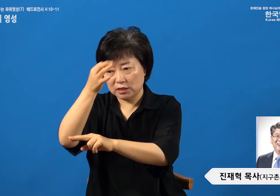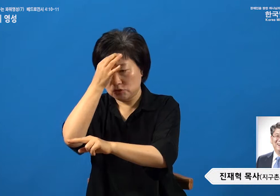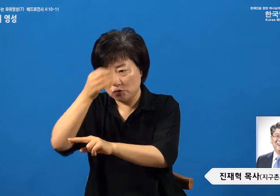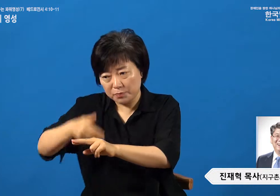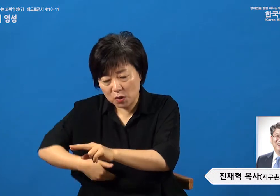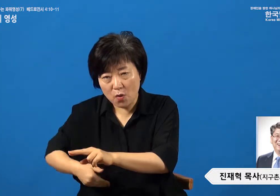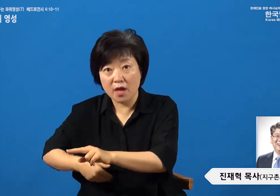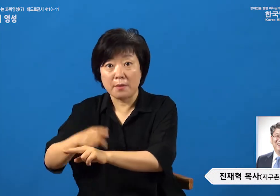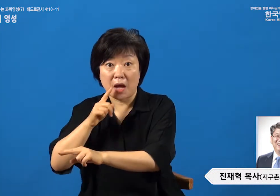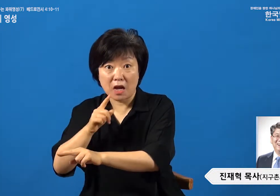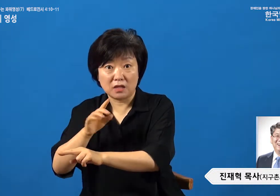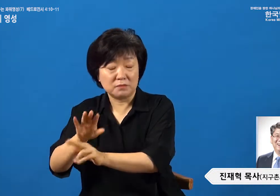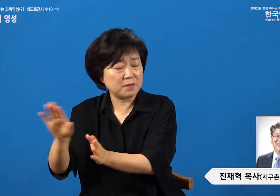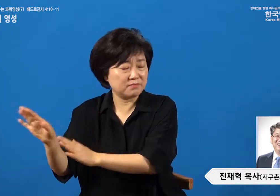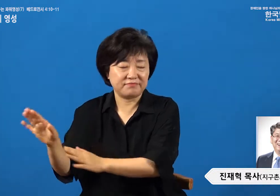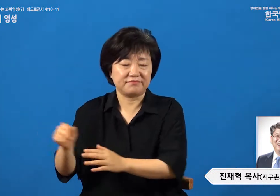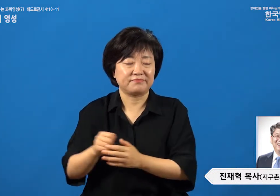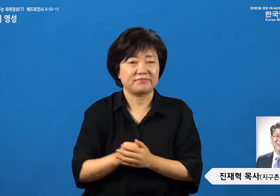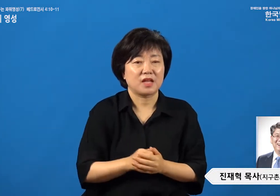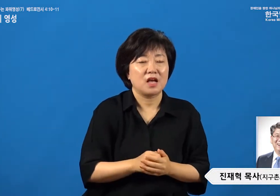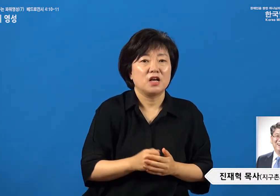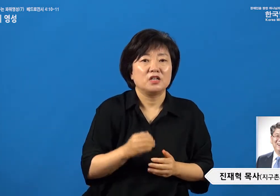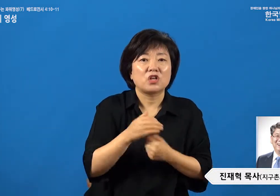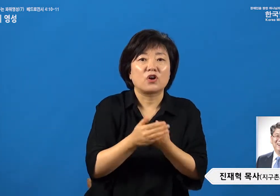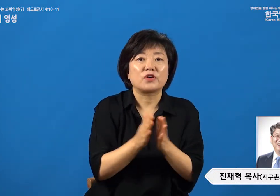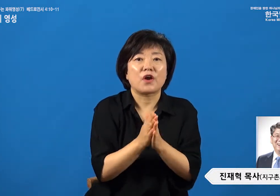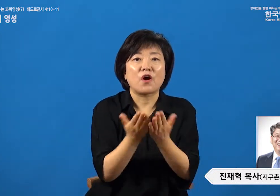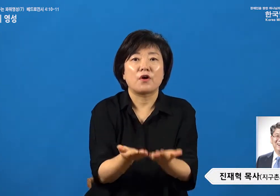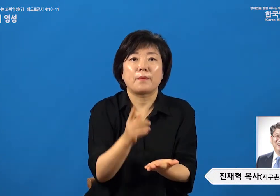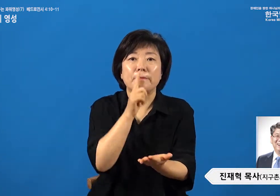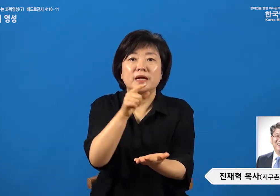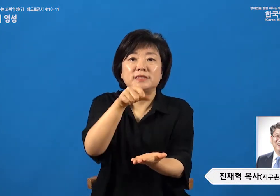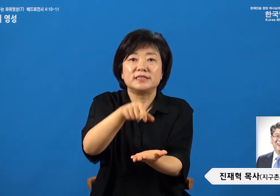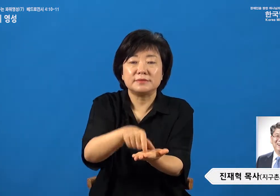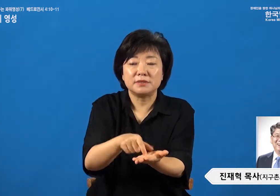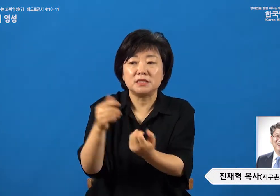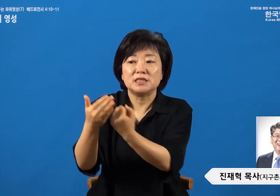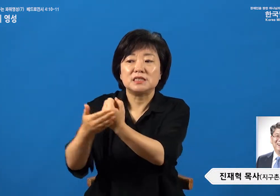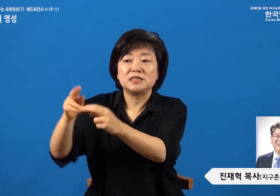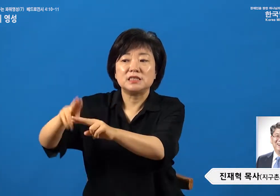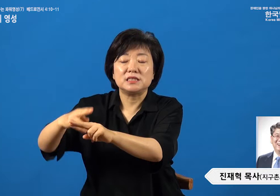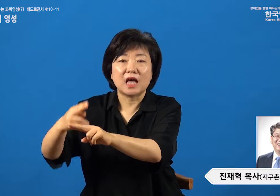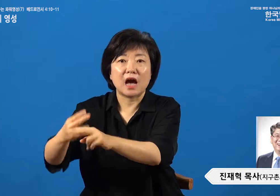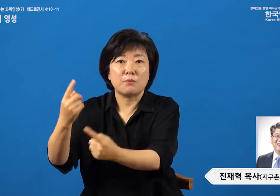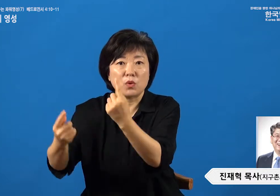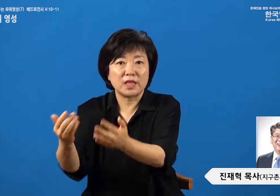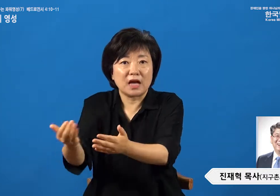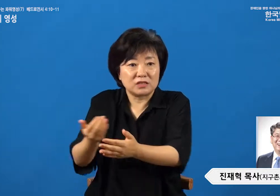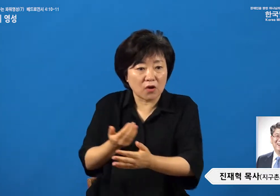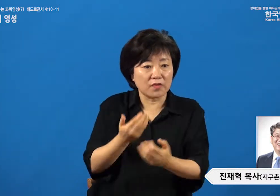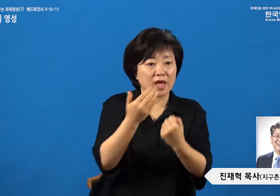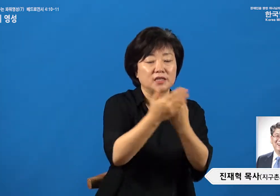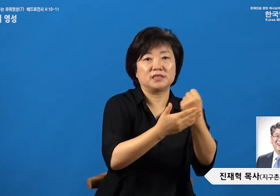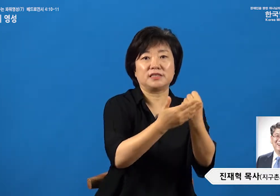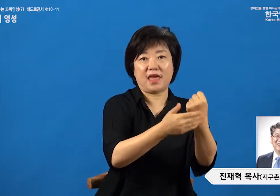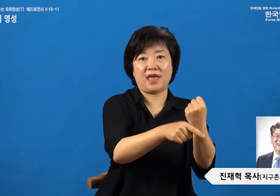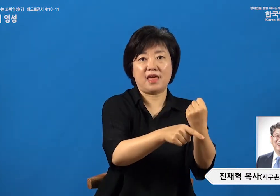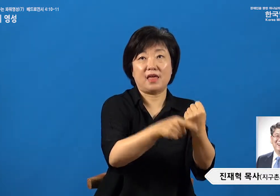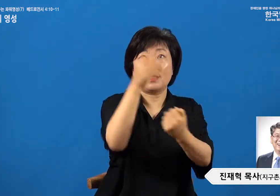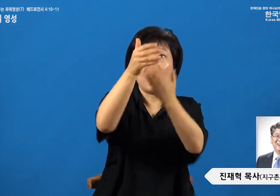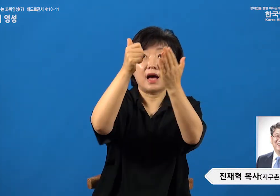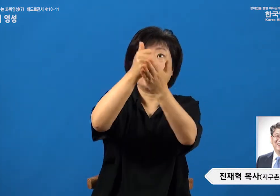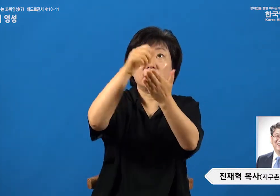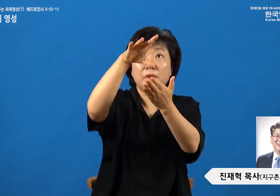이야기하지만 성경은 은사보다 먼저 되고 우선되어져야 하는 것이 있는데 그것은 바로 하나님의